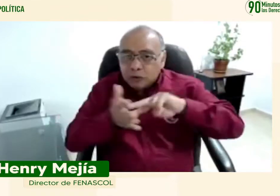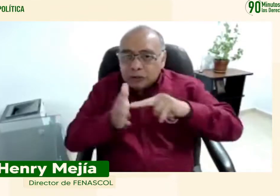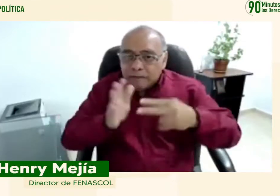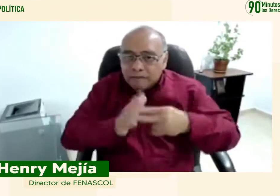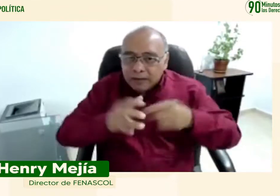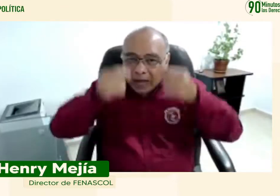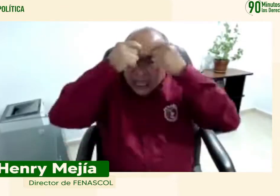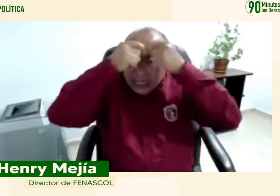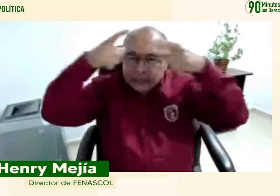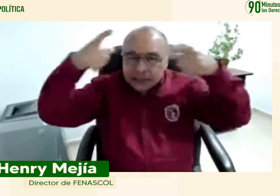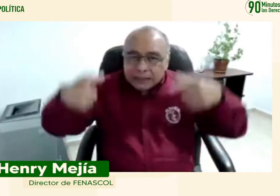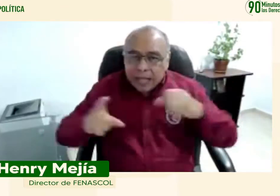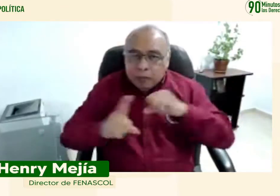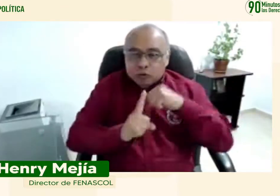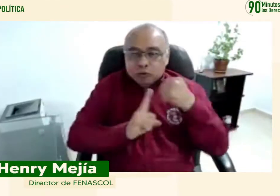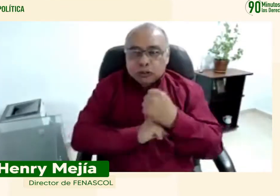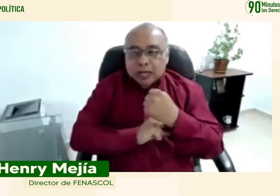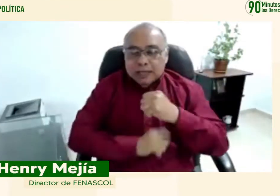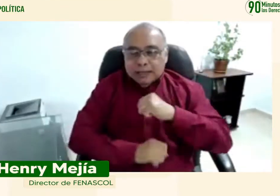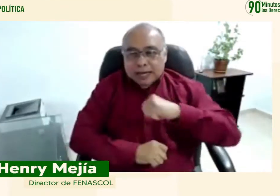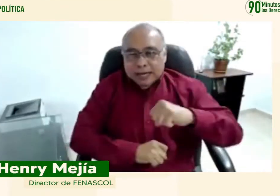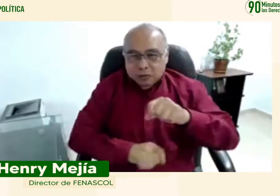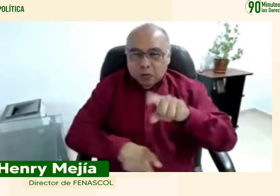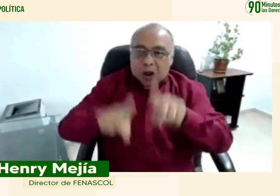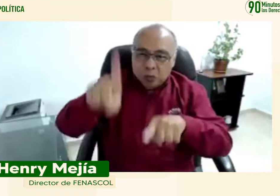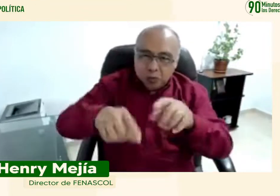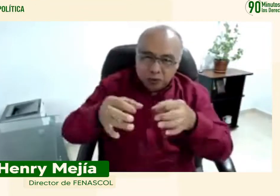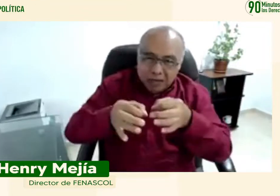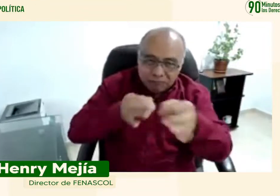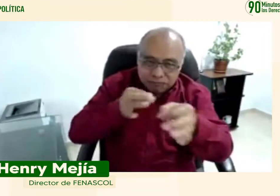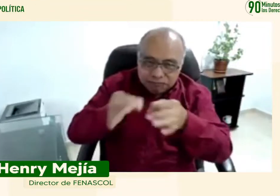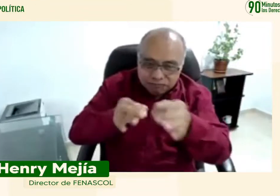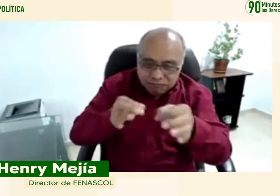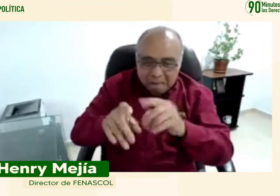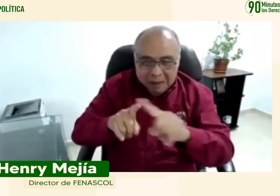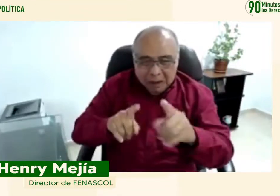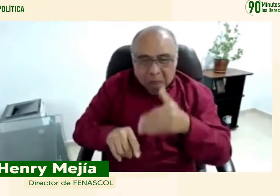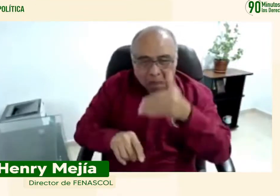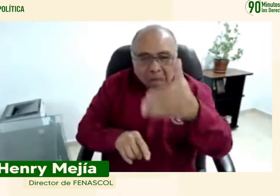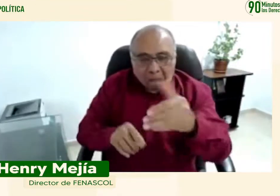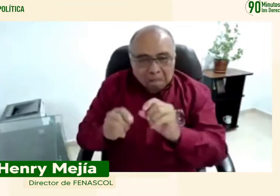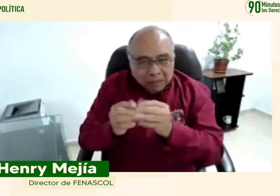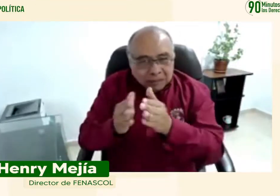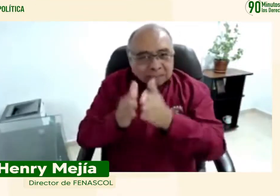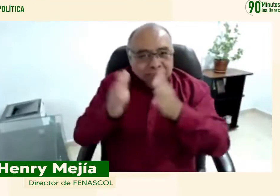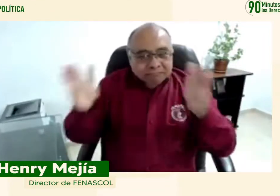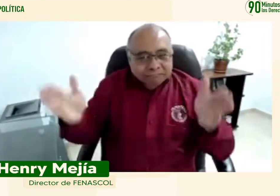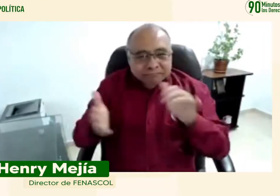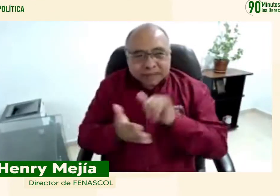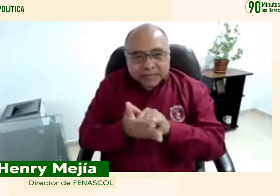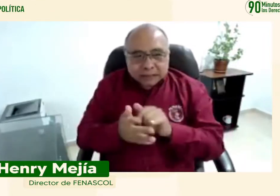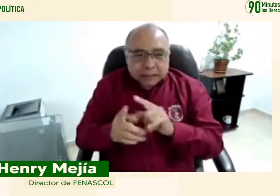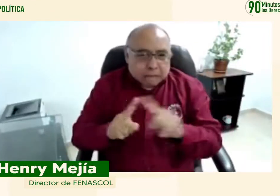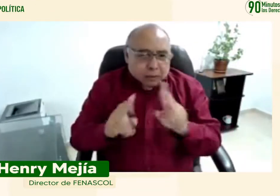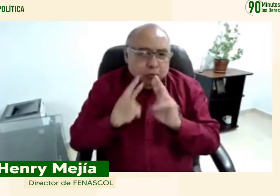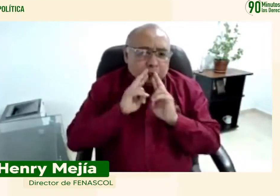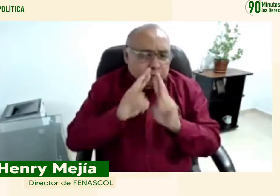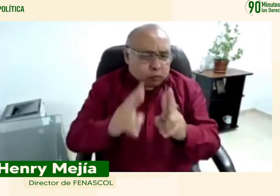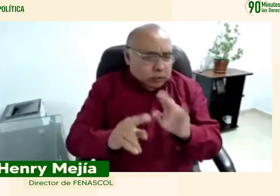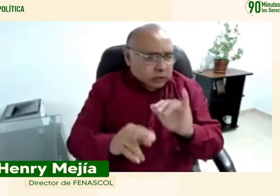claro sobre el significado también de ese estado social de derecho algunos ya lo han explicado pero después lo ahondaremos muchísimo más